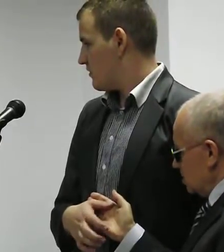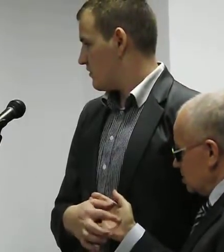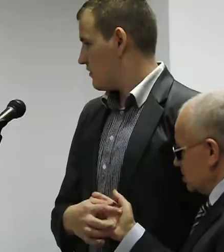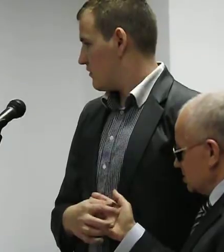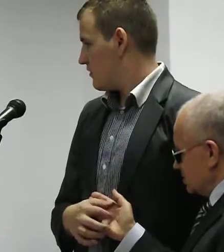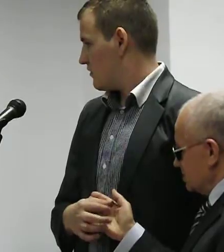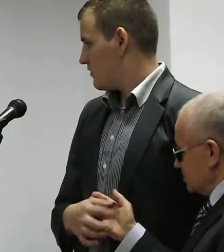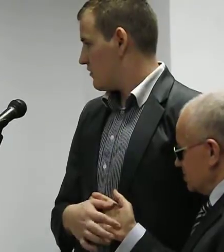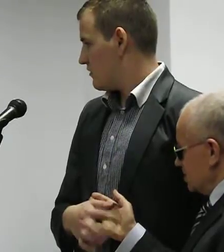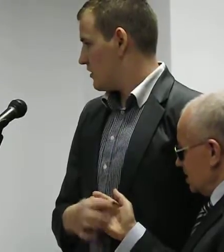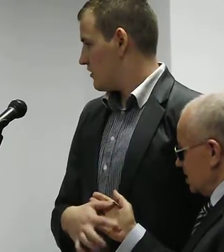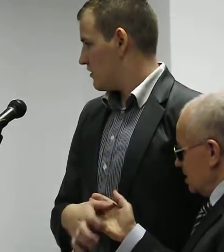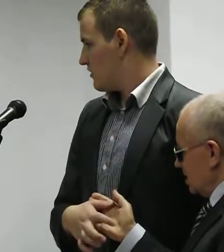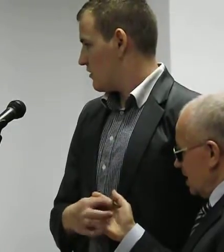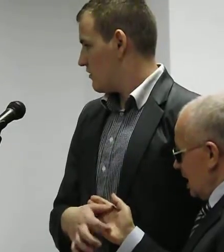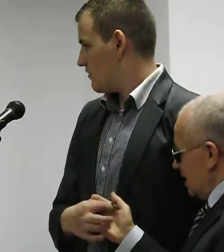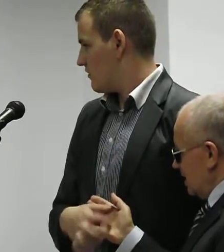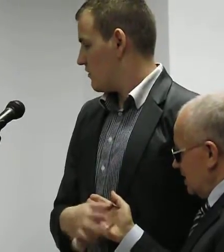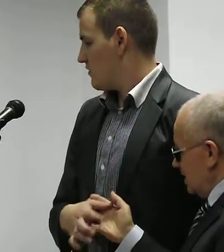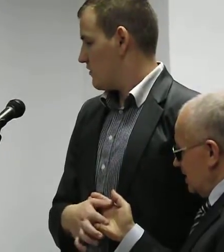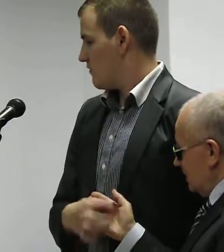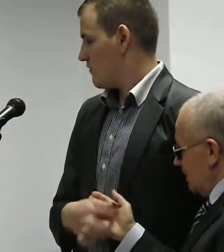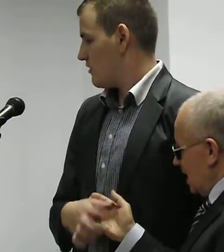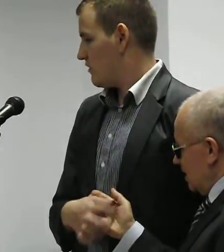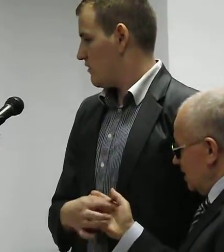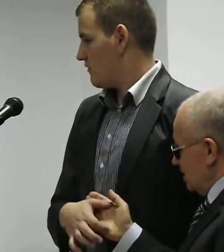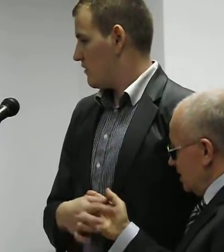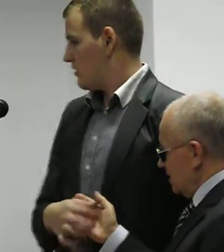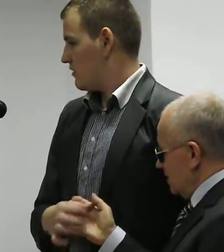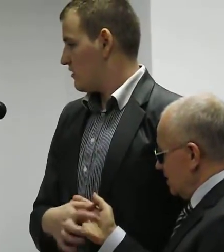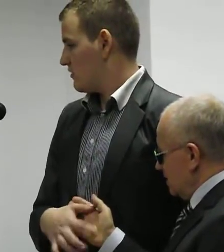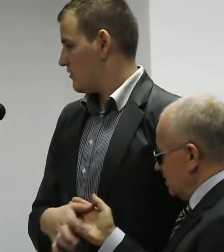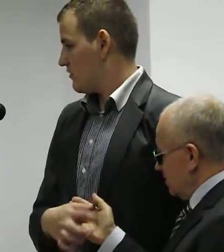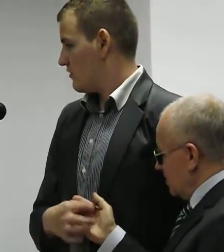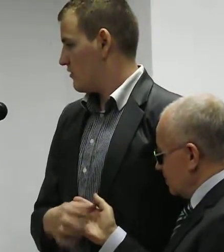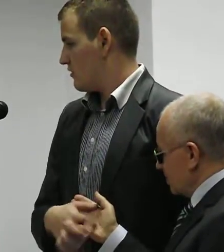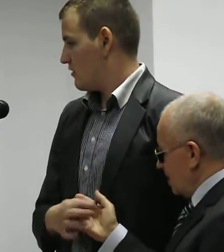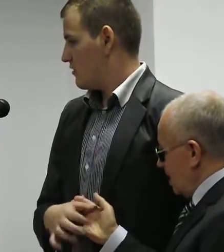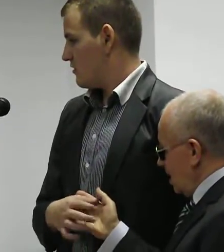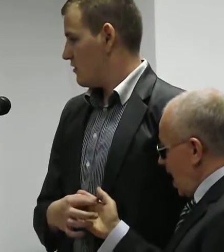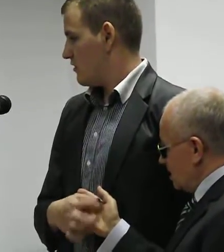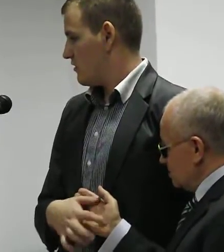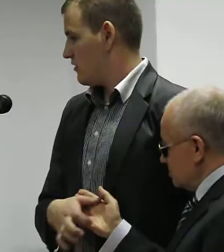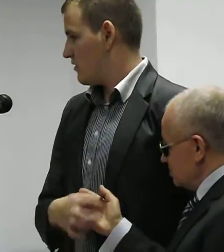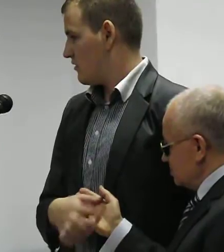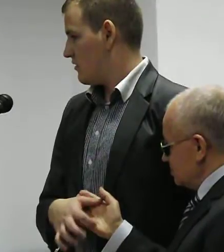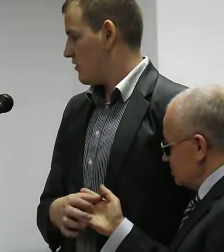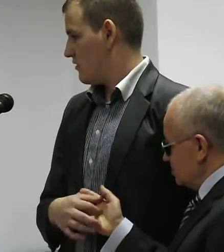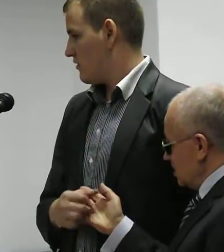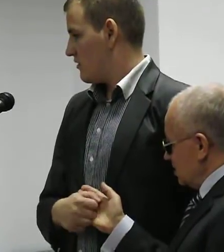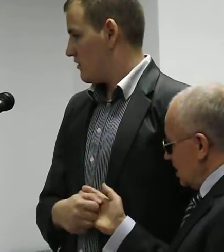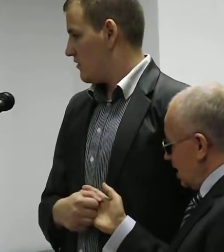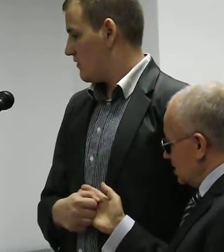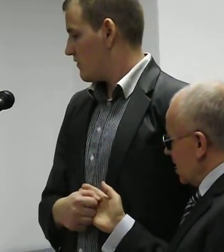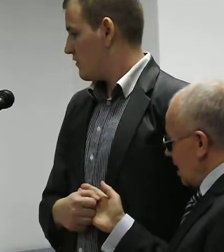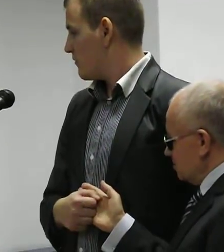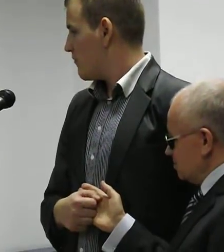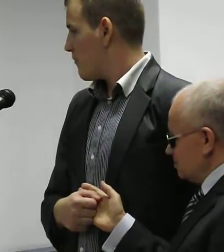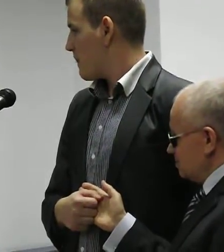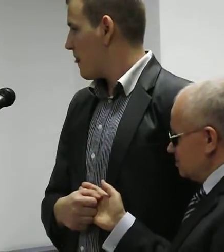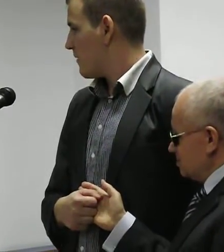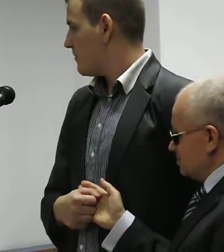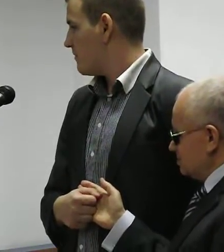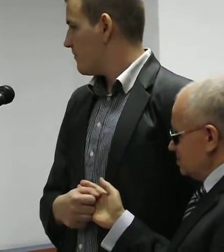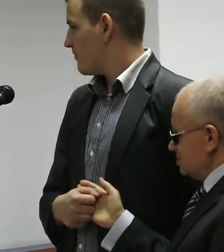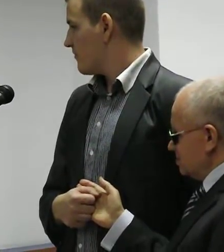experiența domniei sale. Sunt convins că această carte va deveni bibliografie obligatorie pentru profesorii care lucrează azi cu copiii